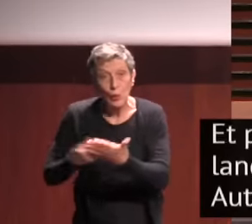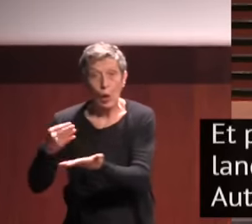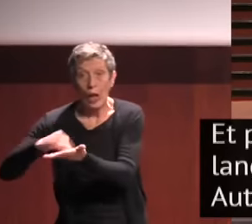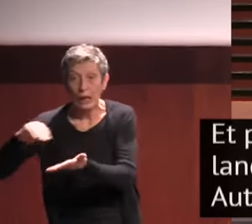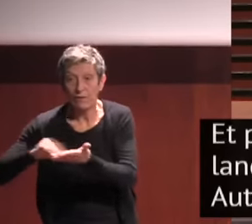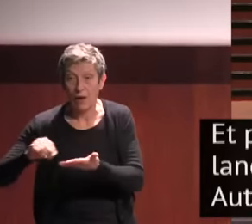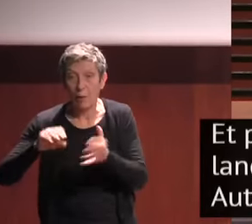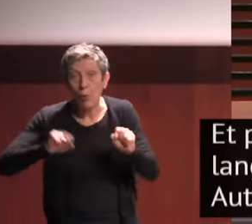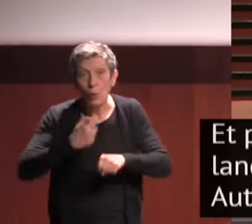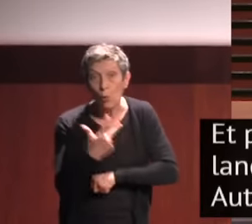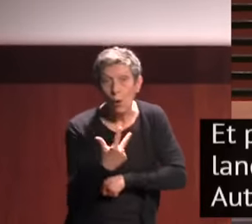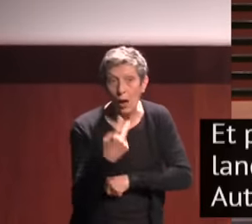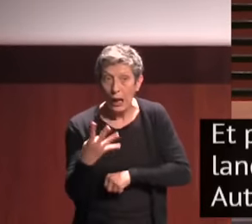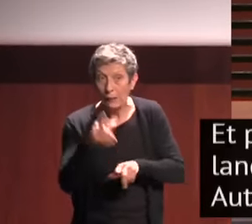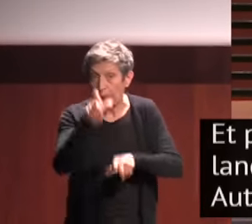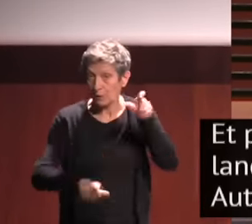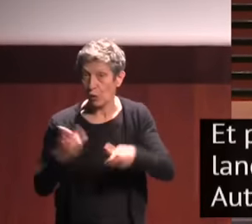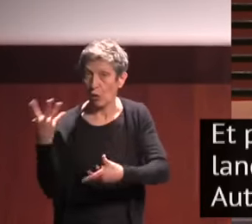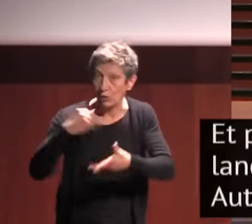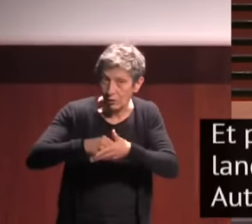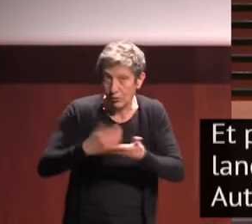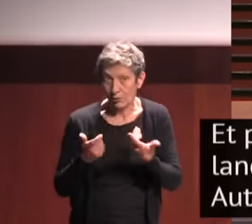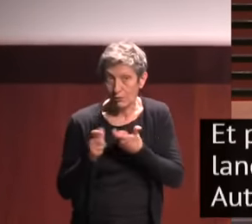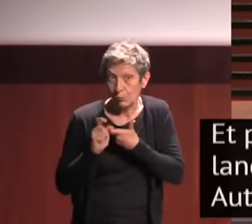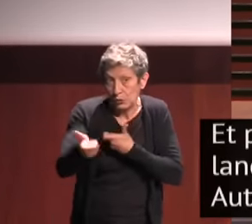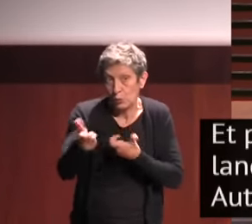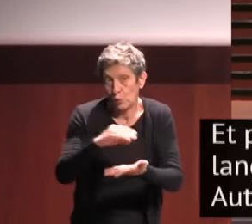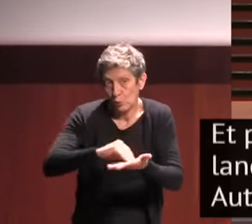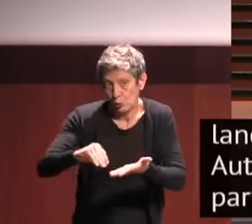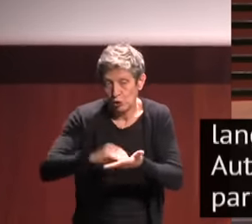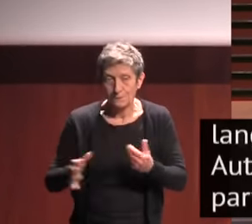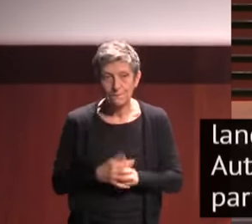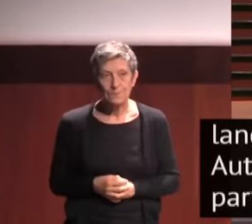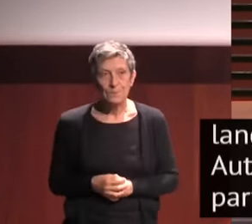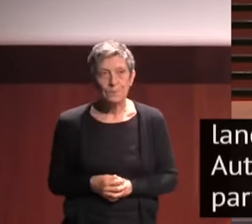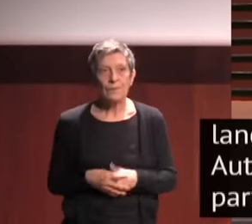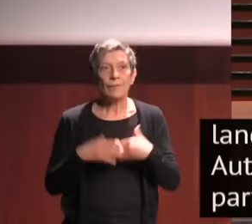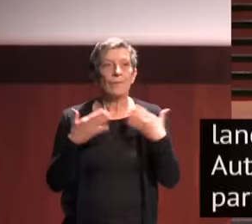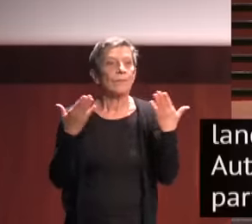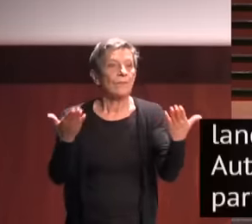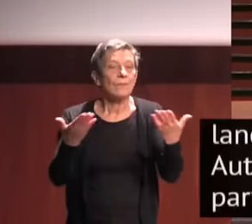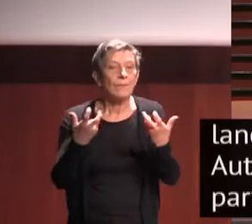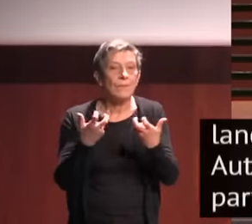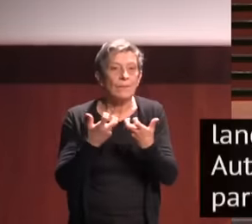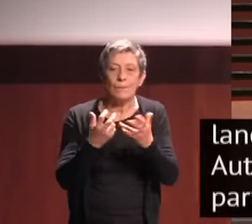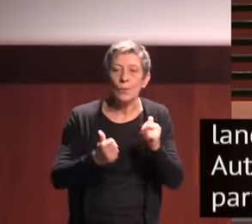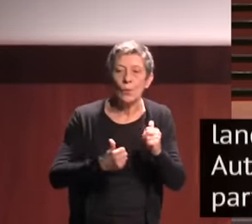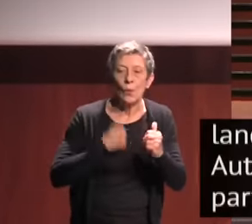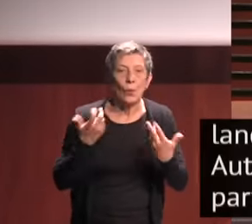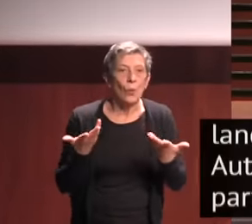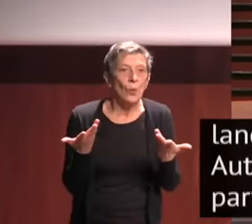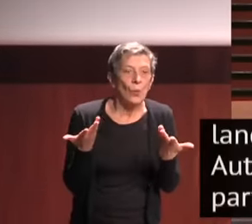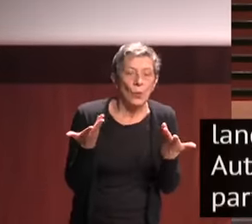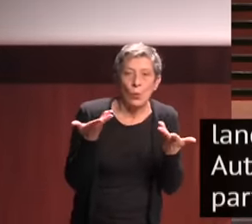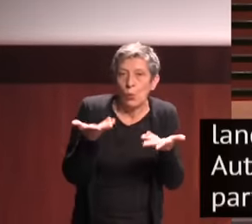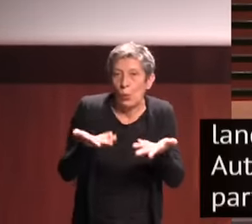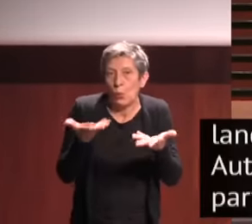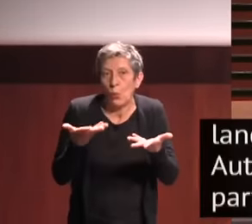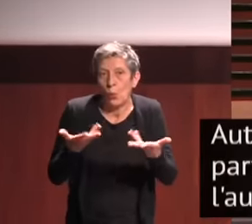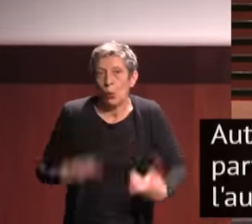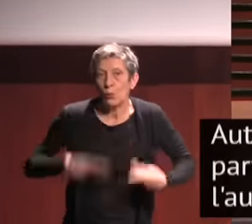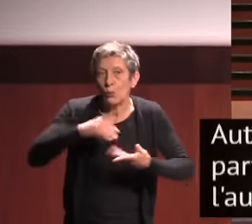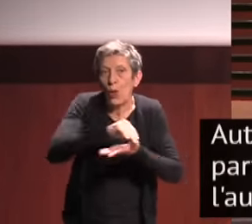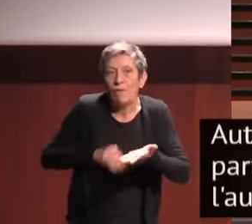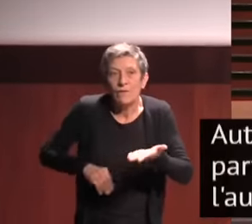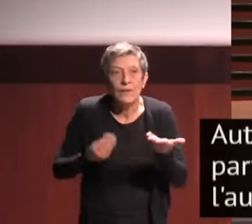quatre personnes participent au processus d'écriture. C'est le cas de l'autobiographie de Roberto Biedma, dont je vous ai parlé tout